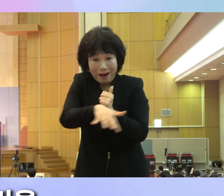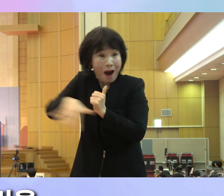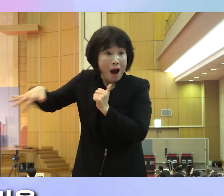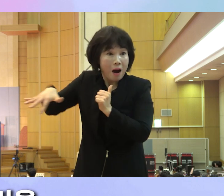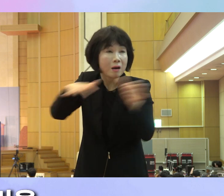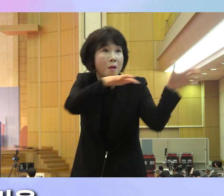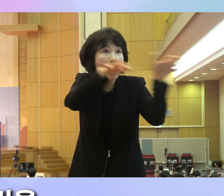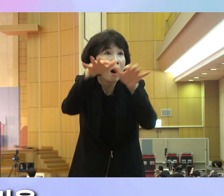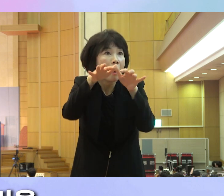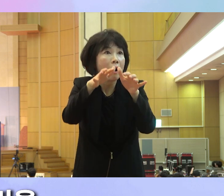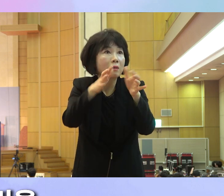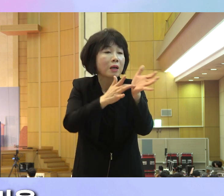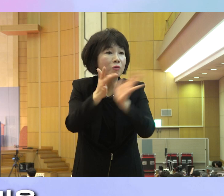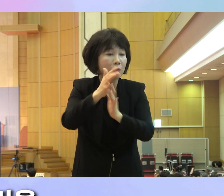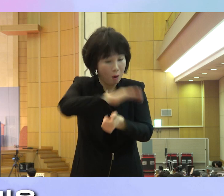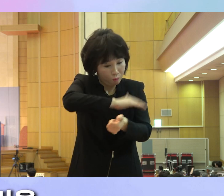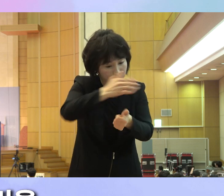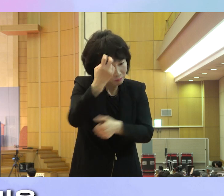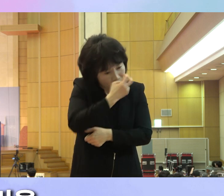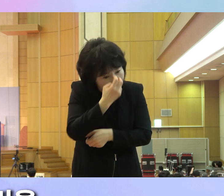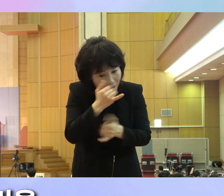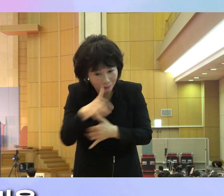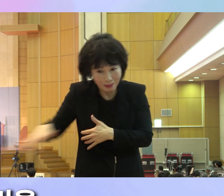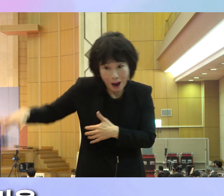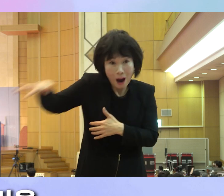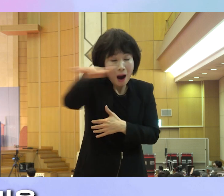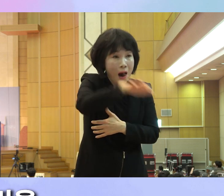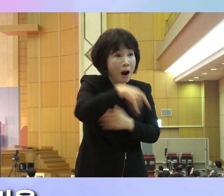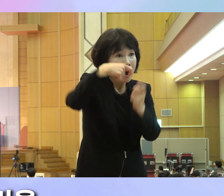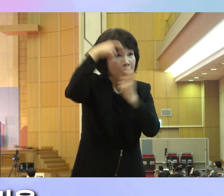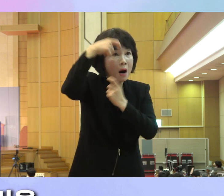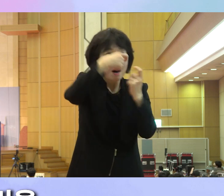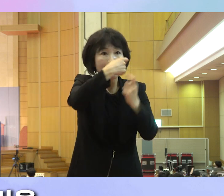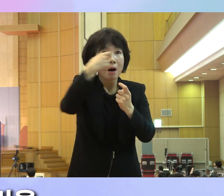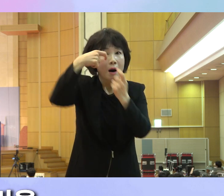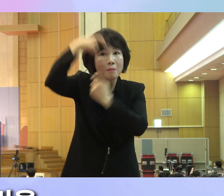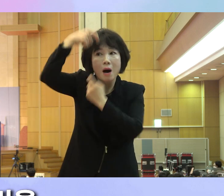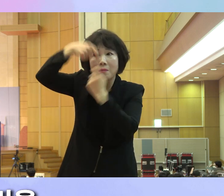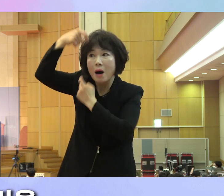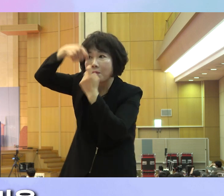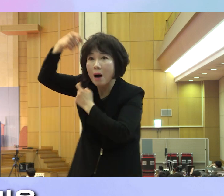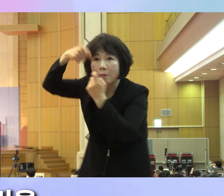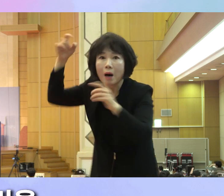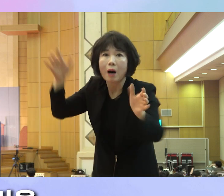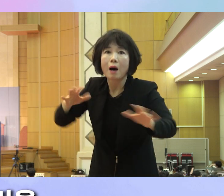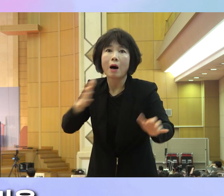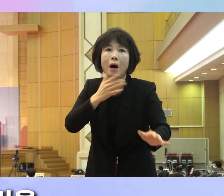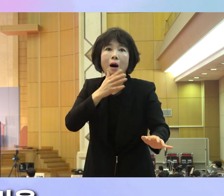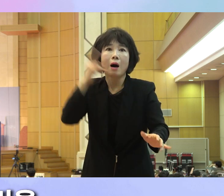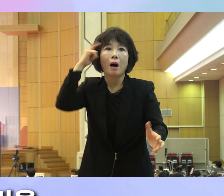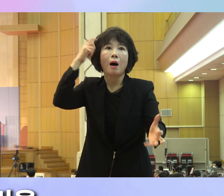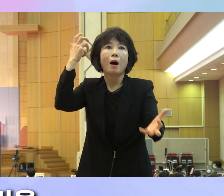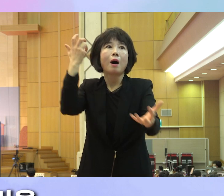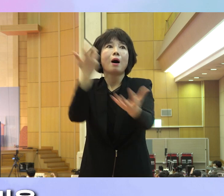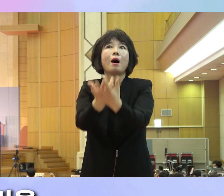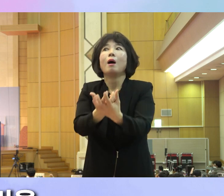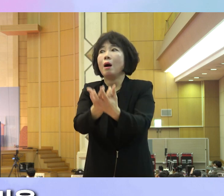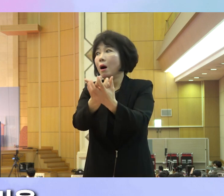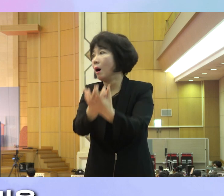예수님의 무덤을 지켰던 그 사람들이 그 되어진 일들을 목격하고 보고 야,